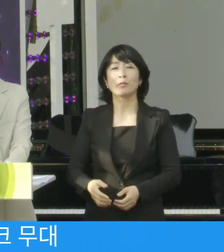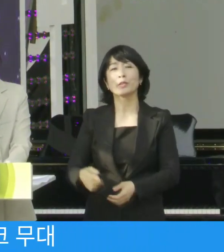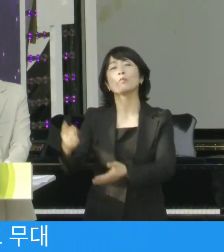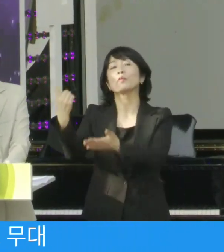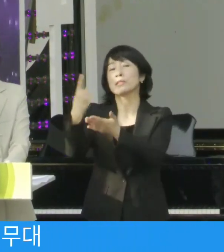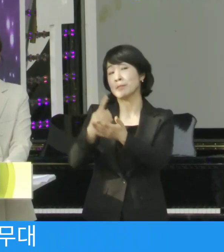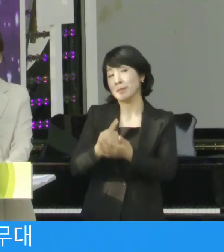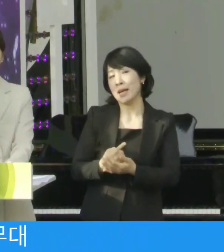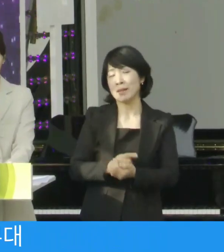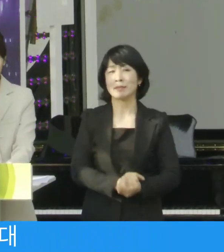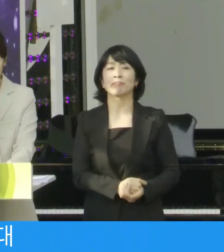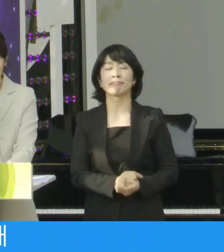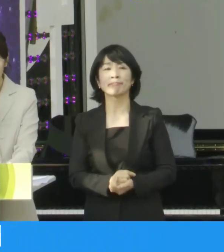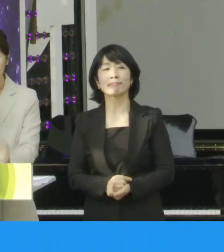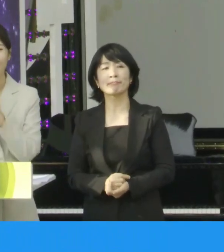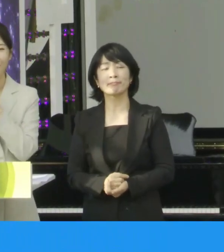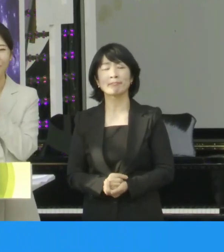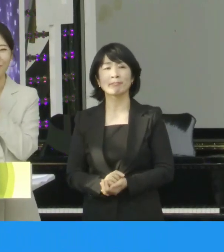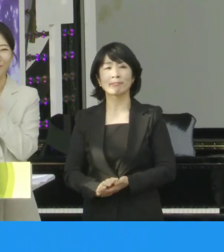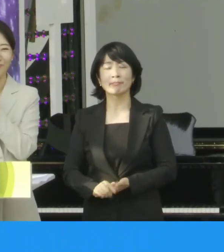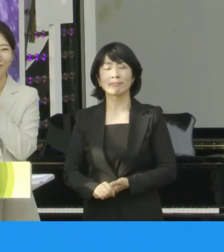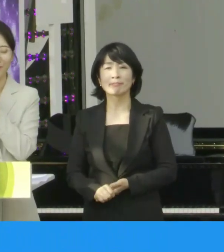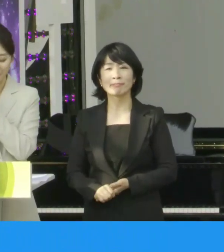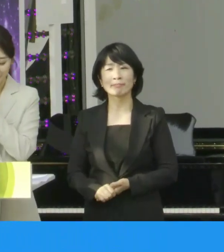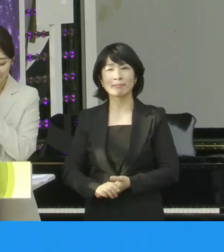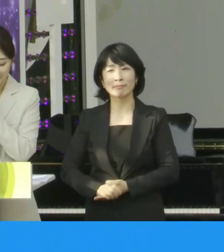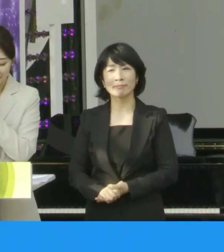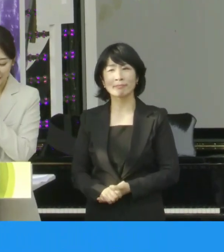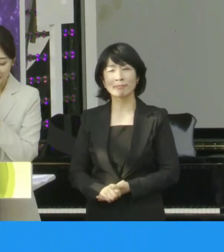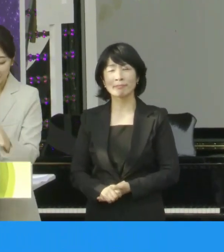여러분께 여기 자리에 참석해 주셨습니다.